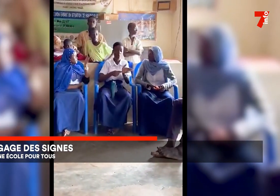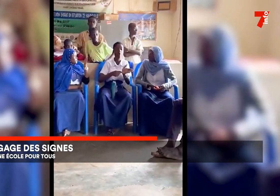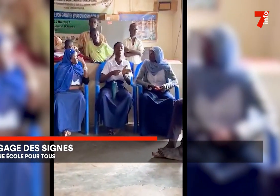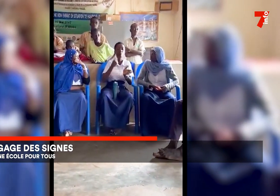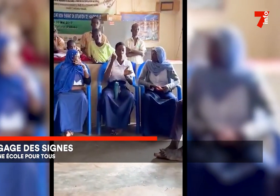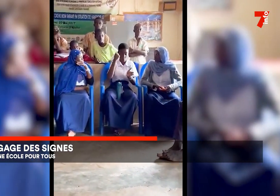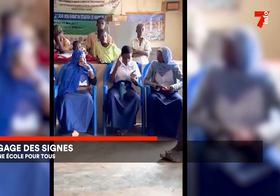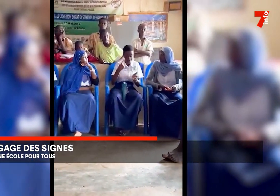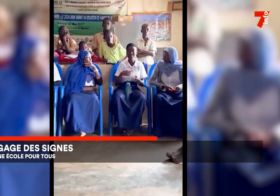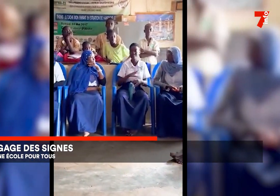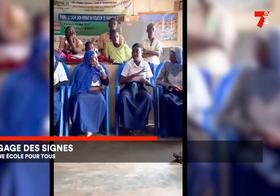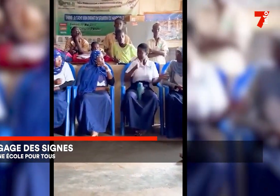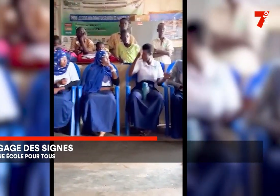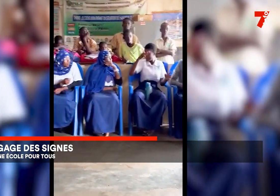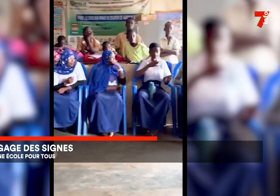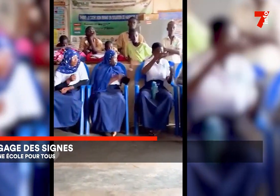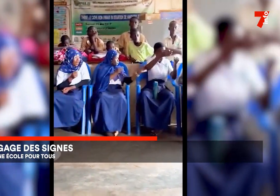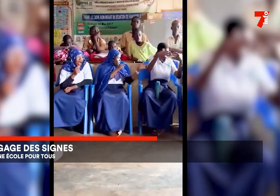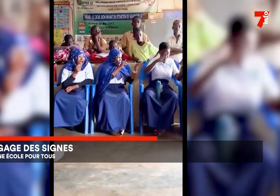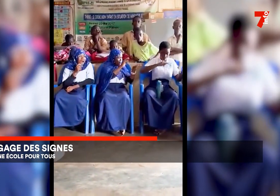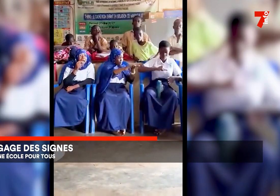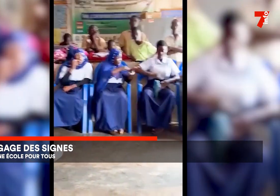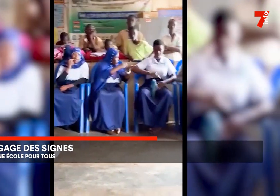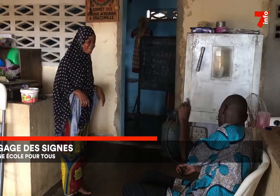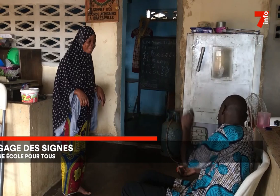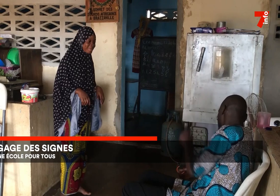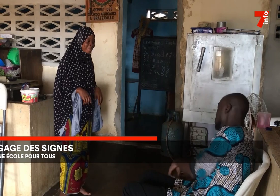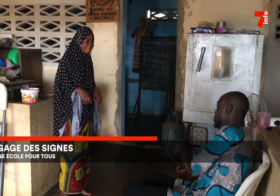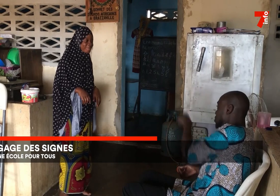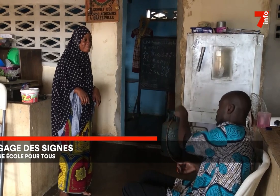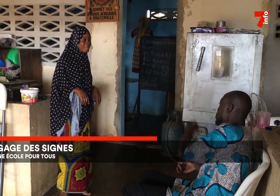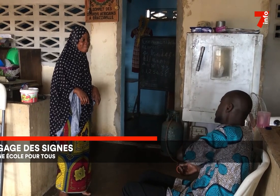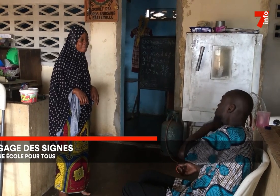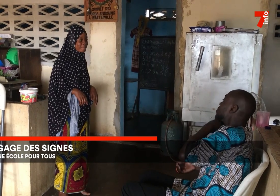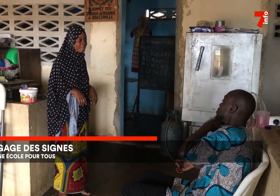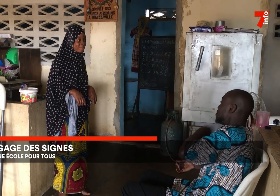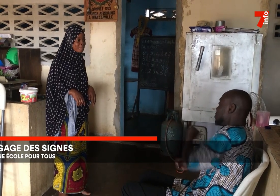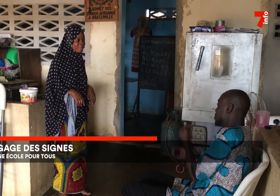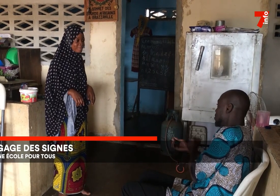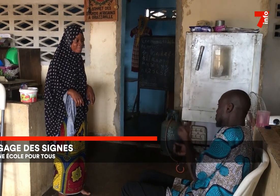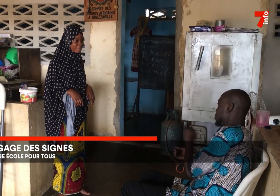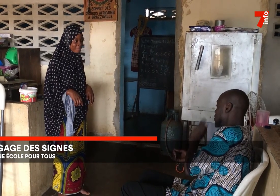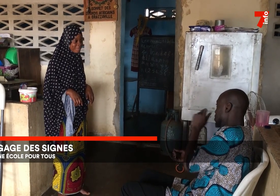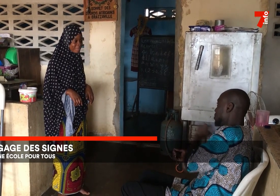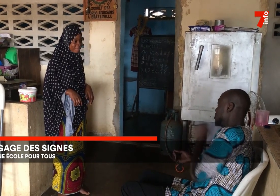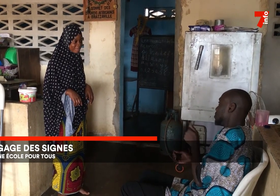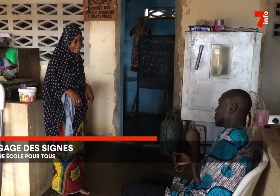répartis dans des communes comme Abobo, Porboué, Koumassi et bien d'autres offrent la possibilité d'apprendre le langage des signes.